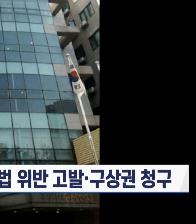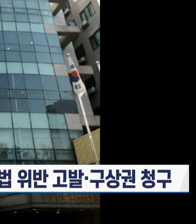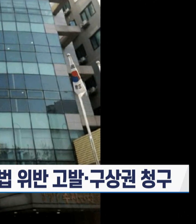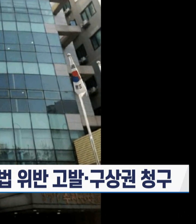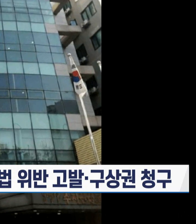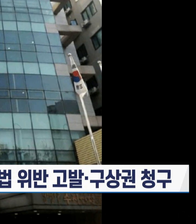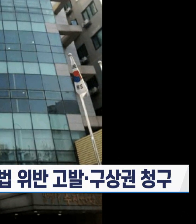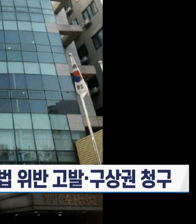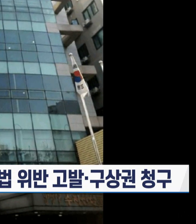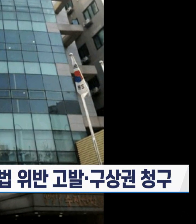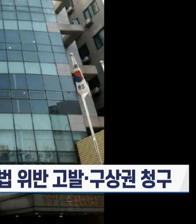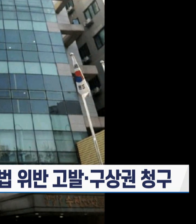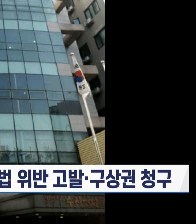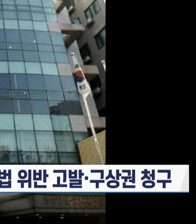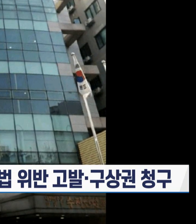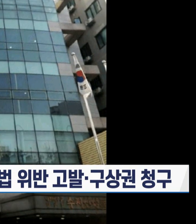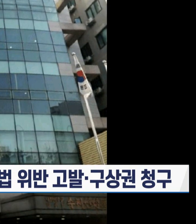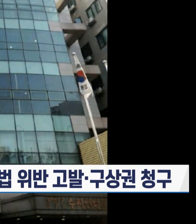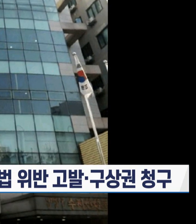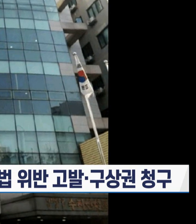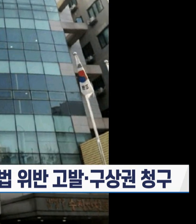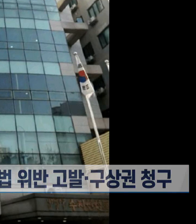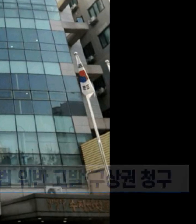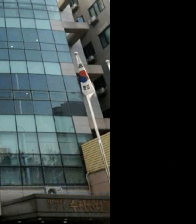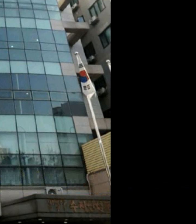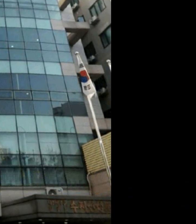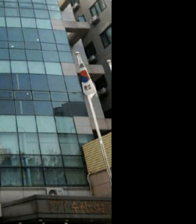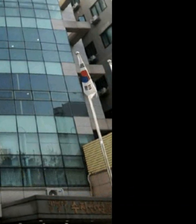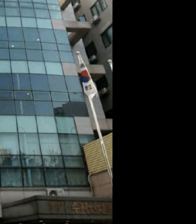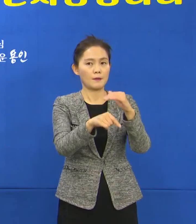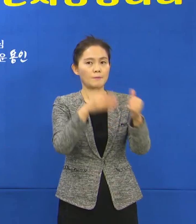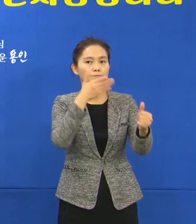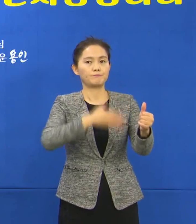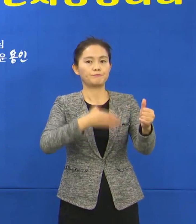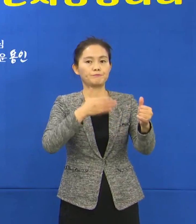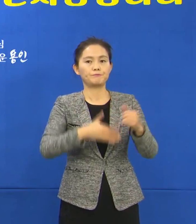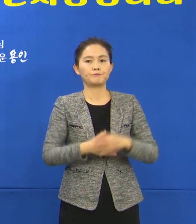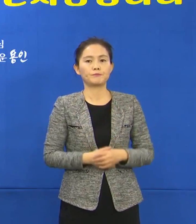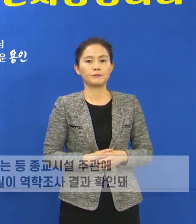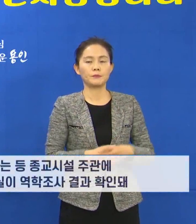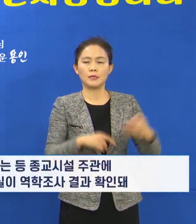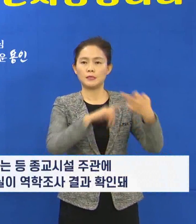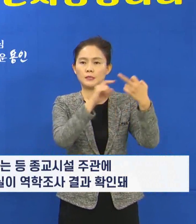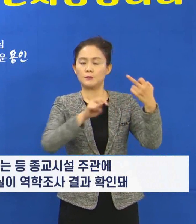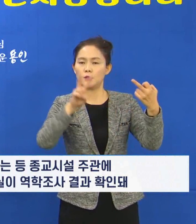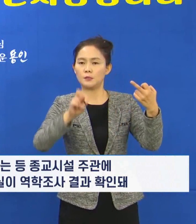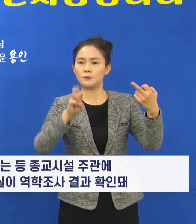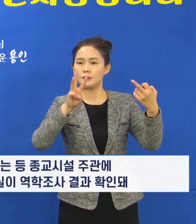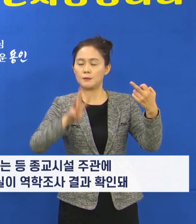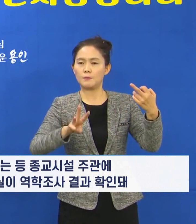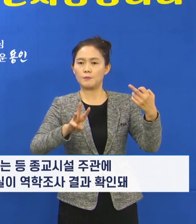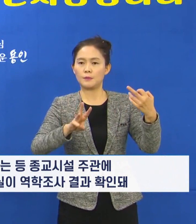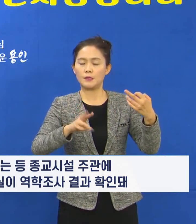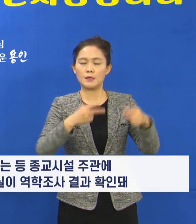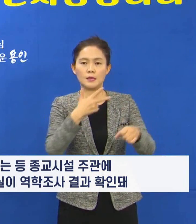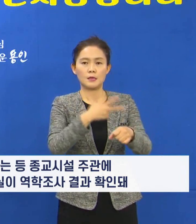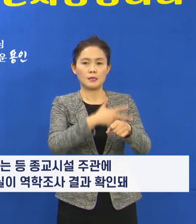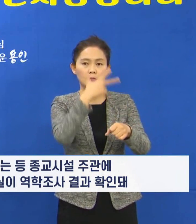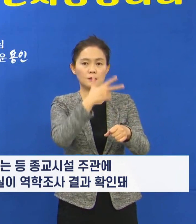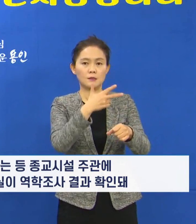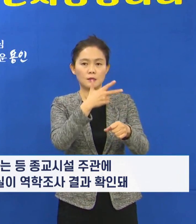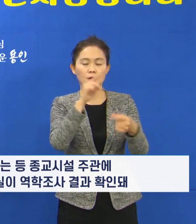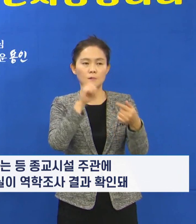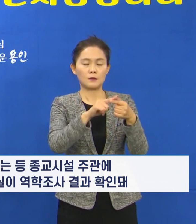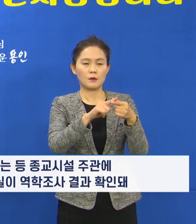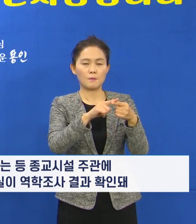한편 고발 조치와 구상권을 청구했습니다. 시는 12월 23일 19시경 재롱잔치를